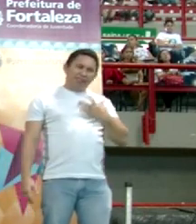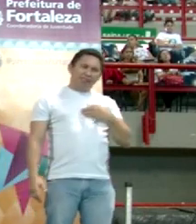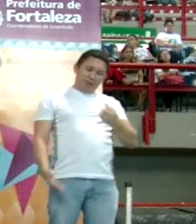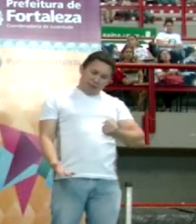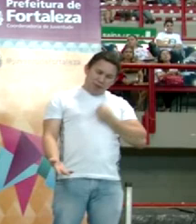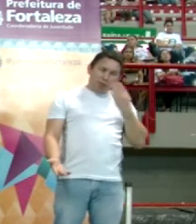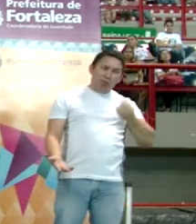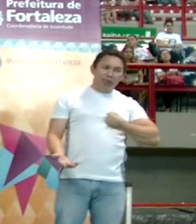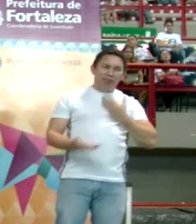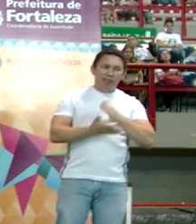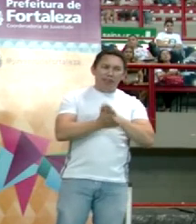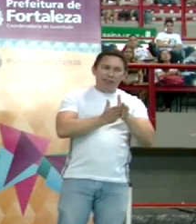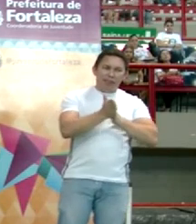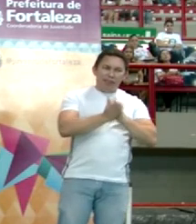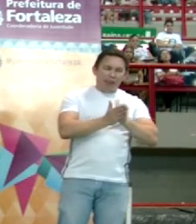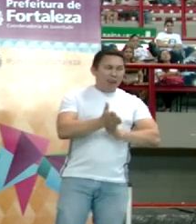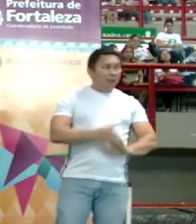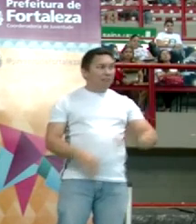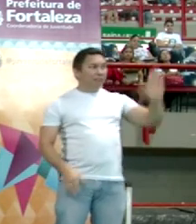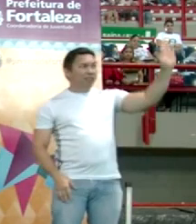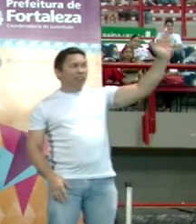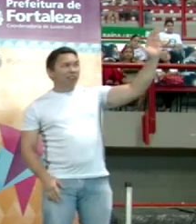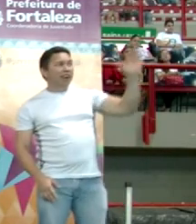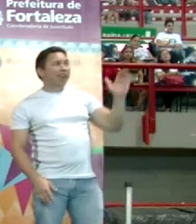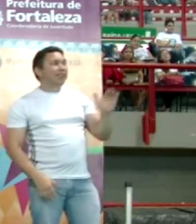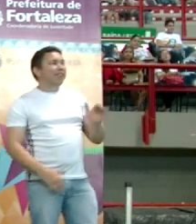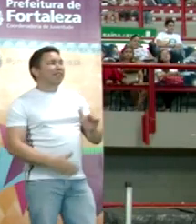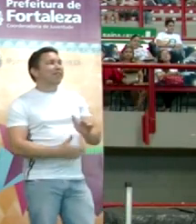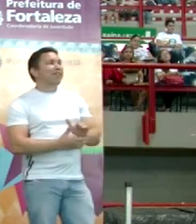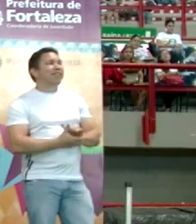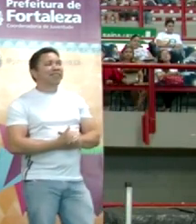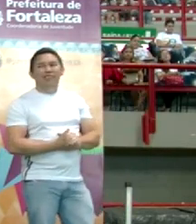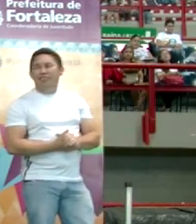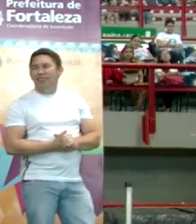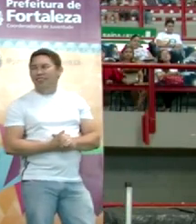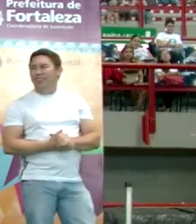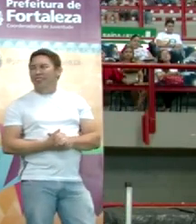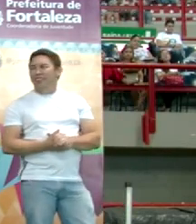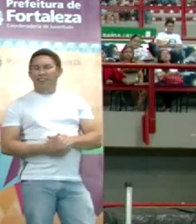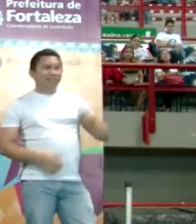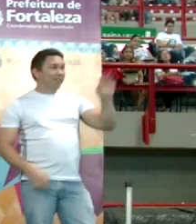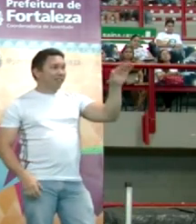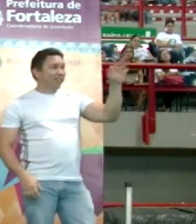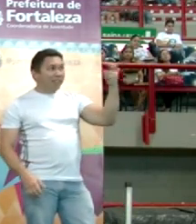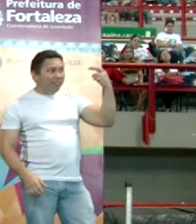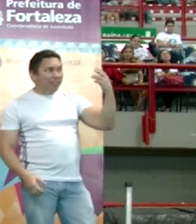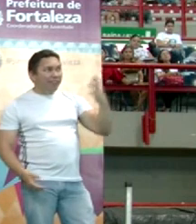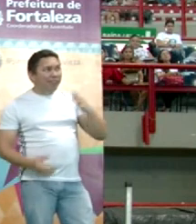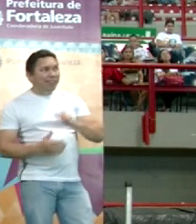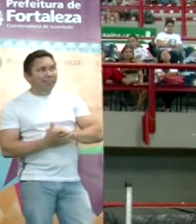poesia. Aí falei para ela. Fiz assim, ó. Ela olhou, né?